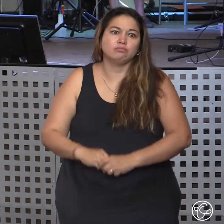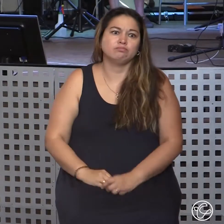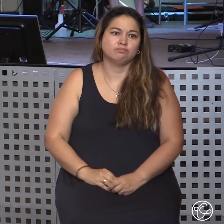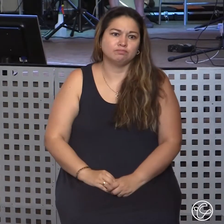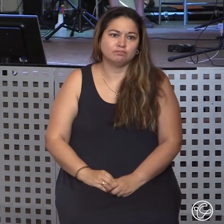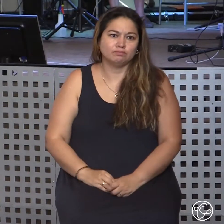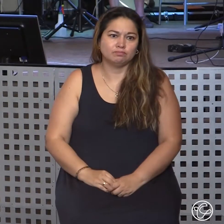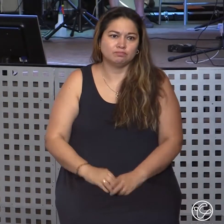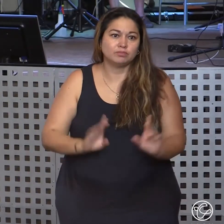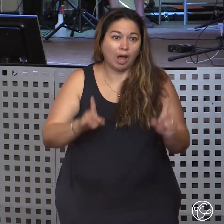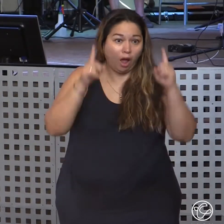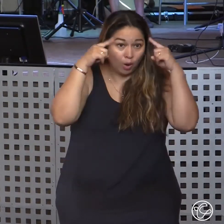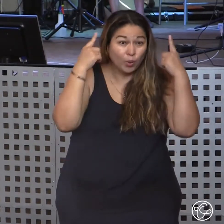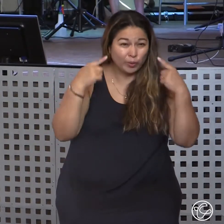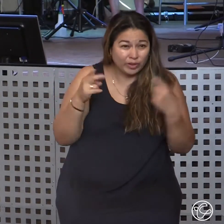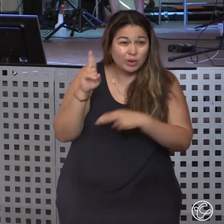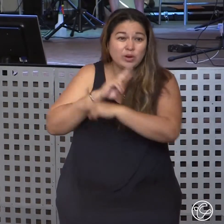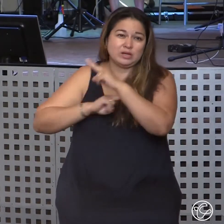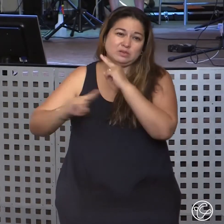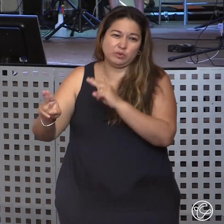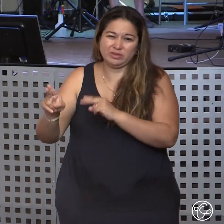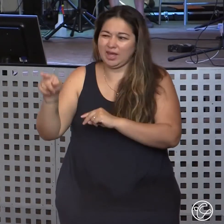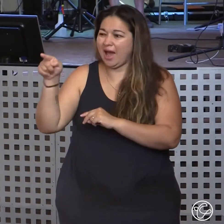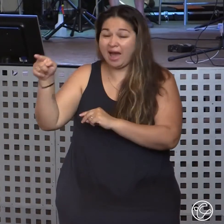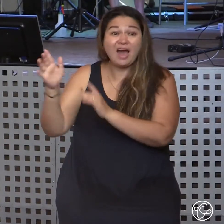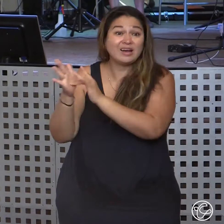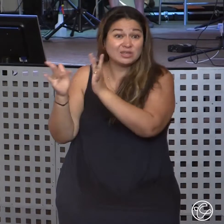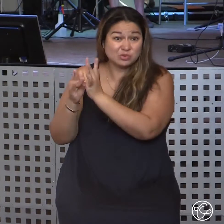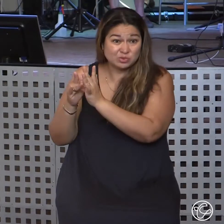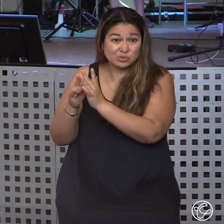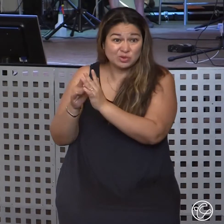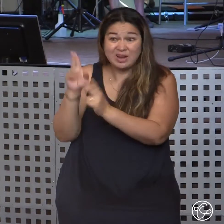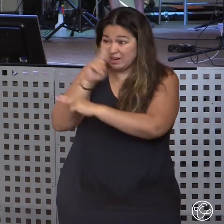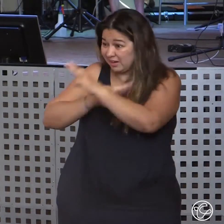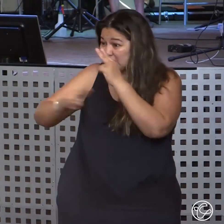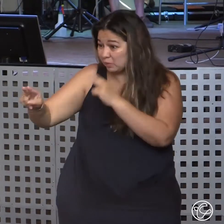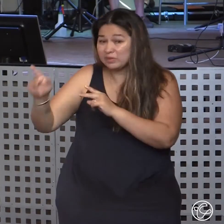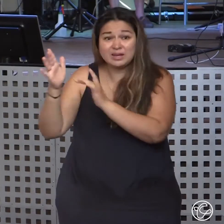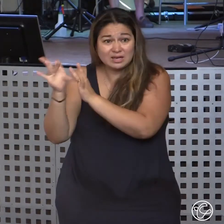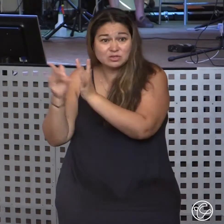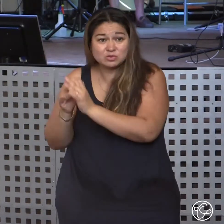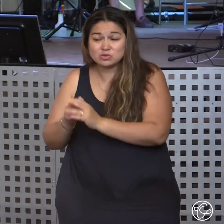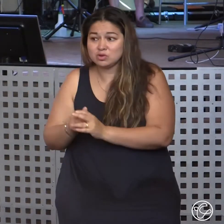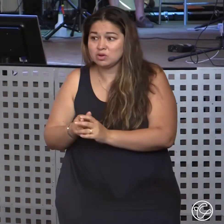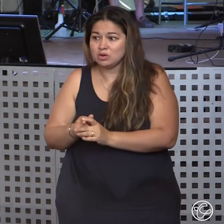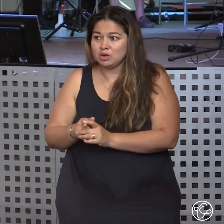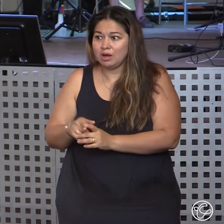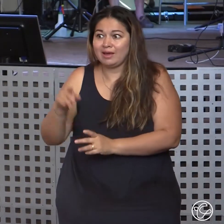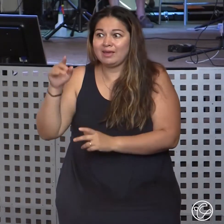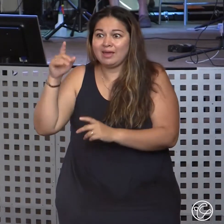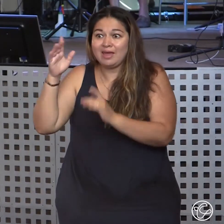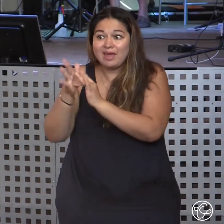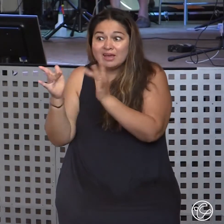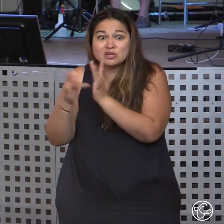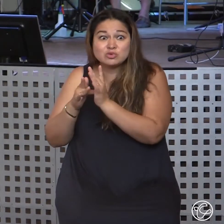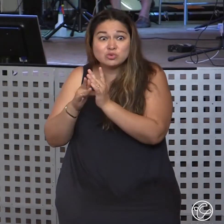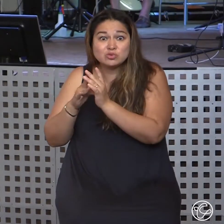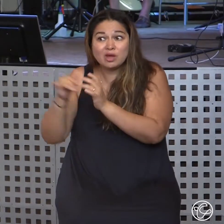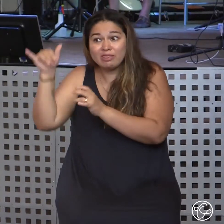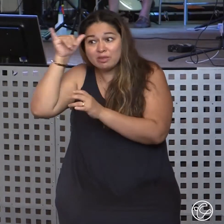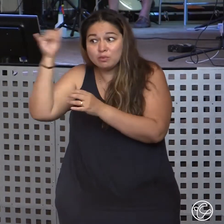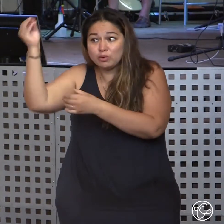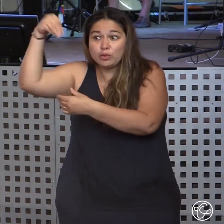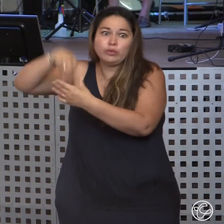Se han pasado 3 pueblos, ¿o no? Y ahora Jesucristo les hace ver lo que yo